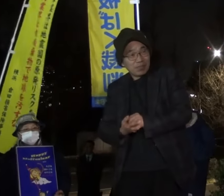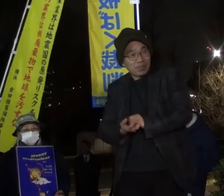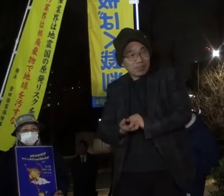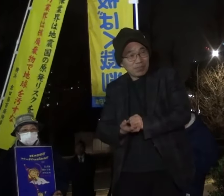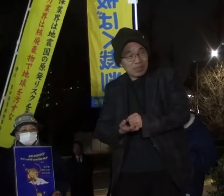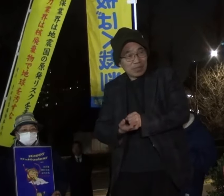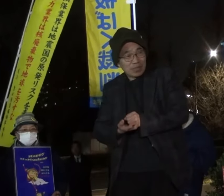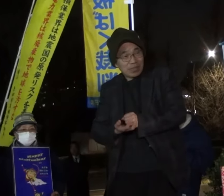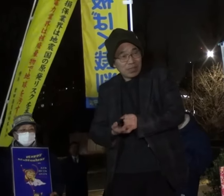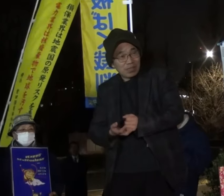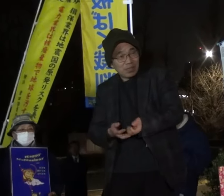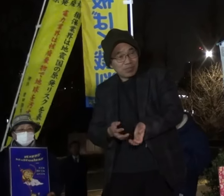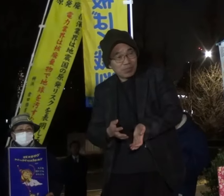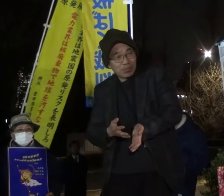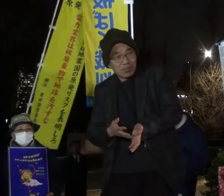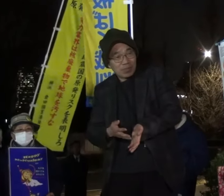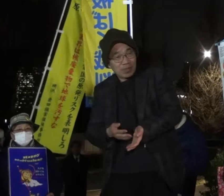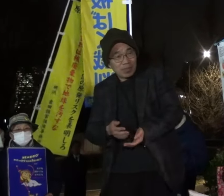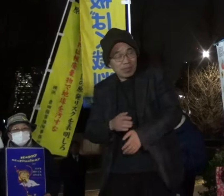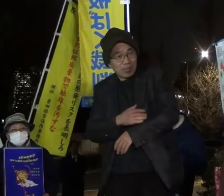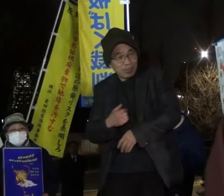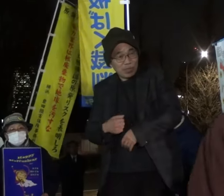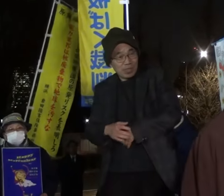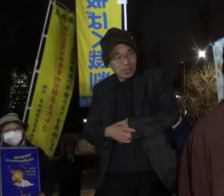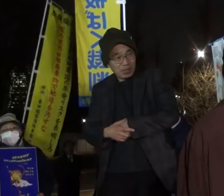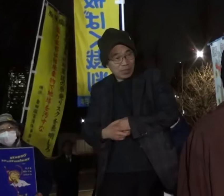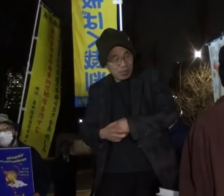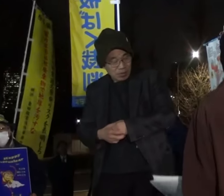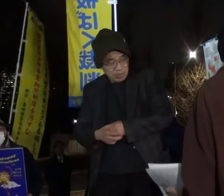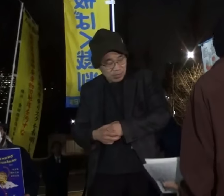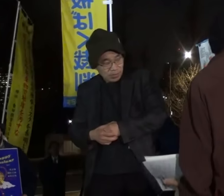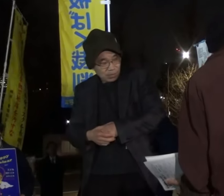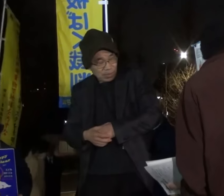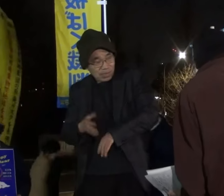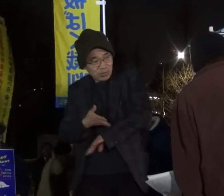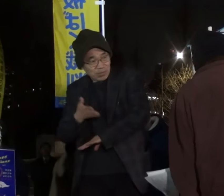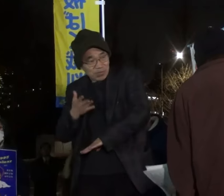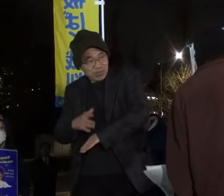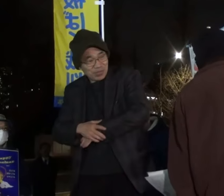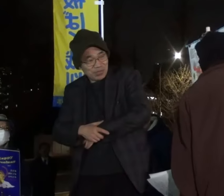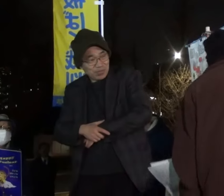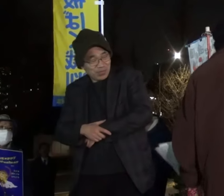うぞ。大丈夫ですか。はい、ありがとうございます。